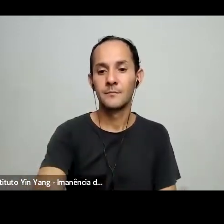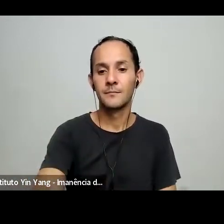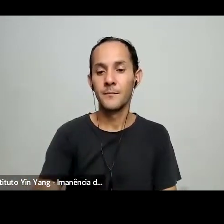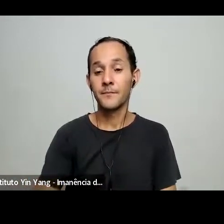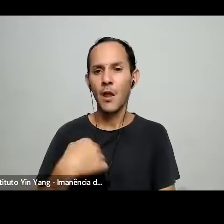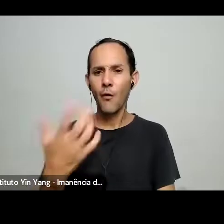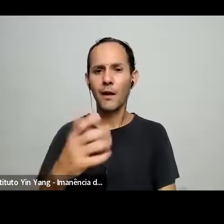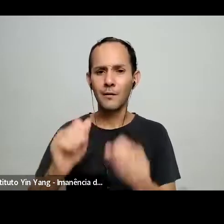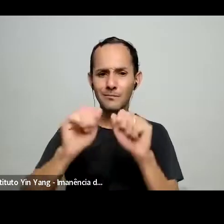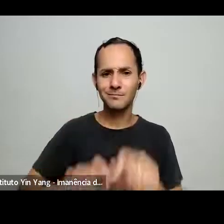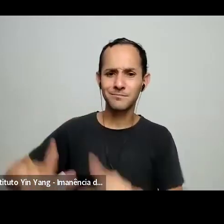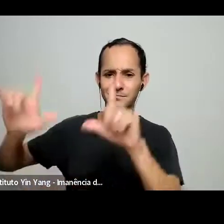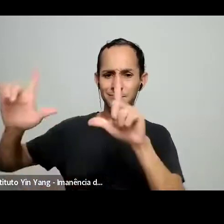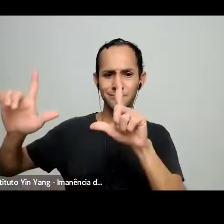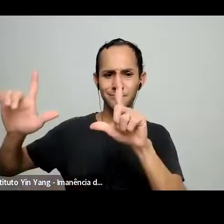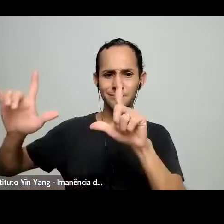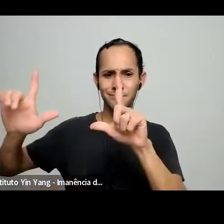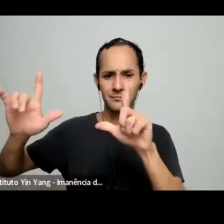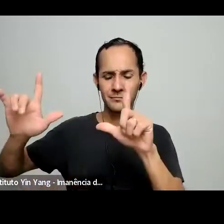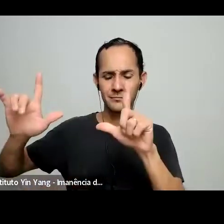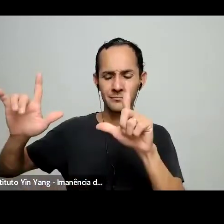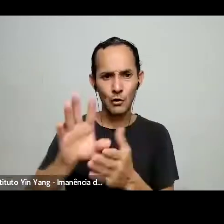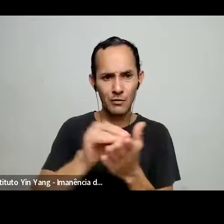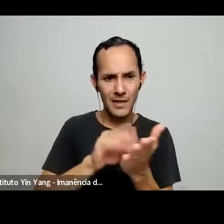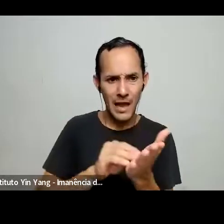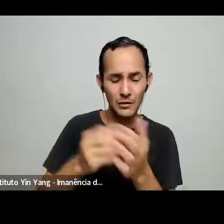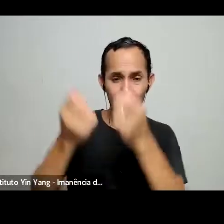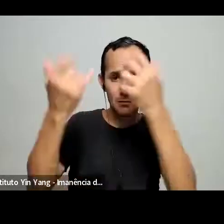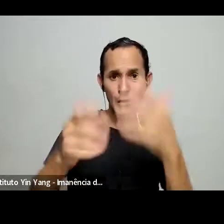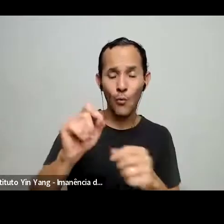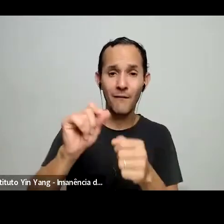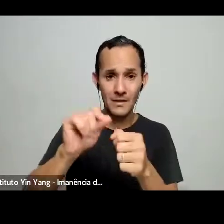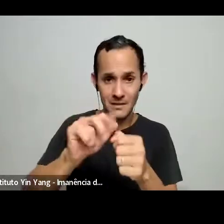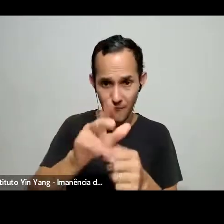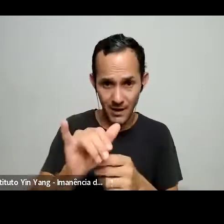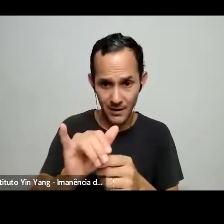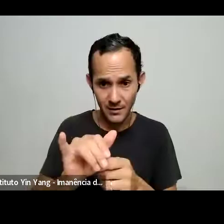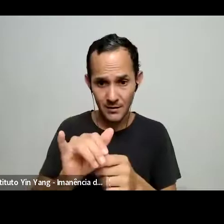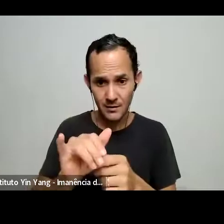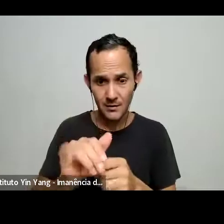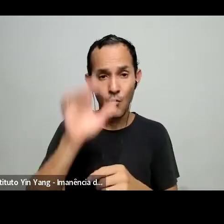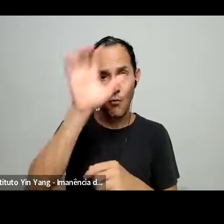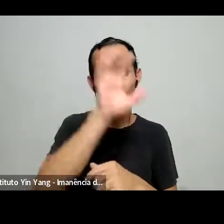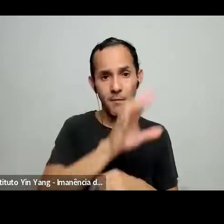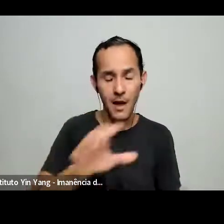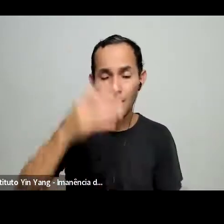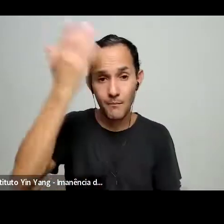Eu queria projetar um pouquinho aqui alguns dados para explicar o que a gente vai fazer, né, os mapas de evidência,